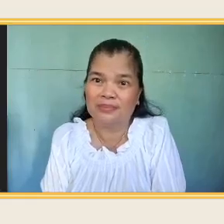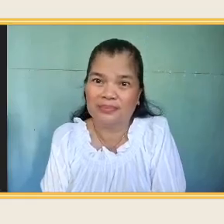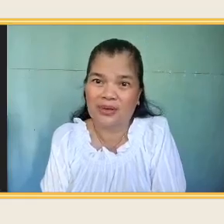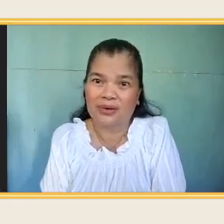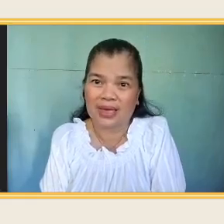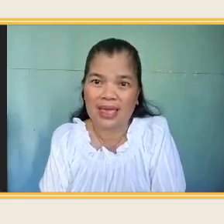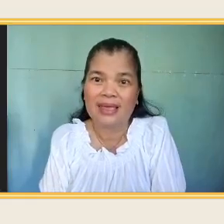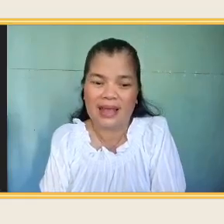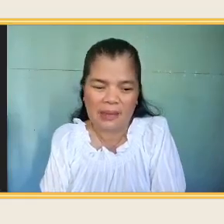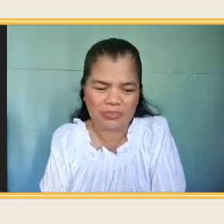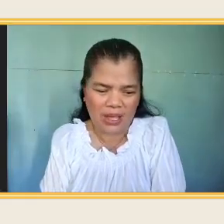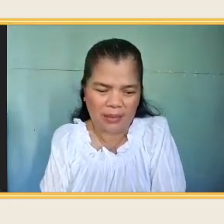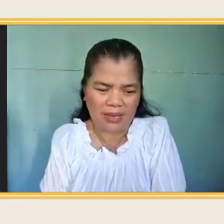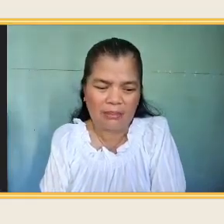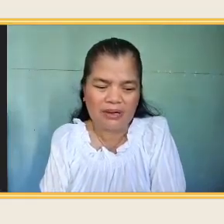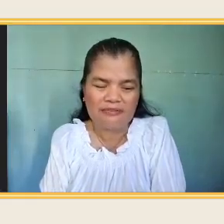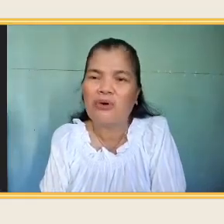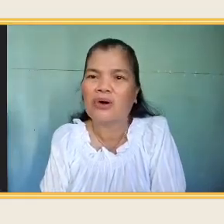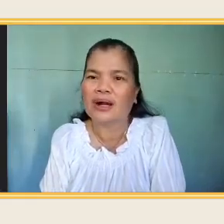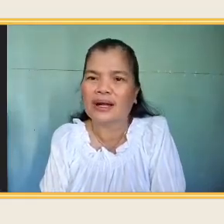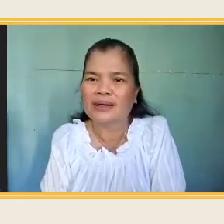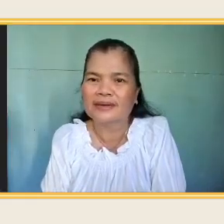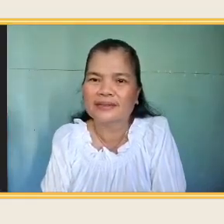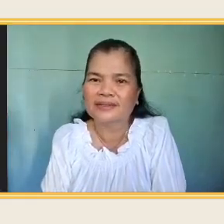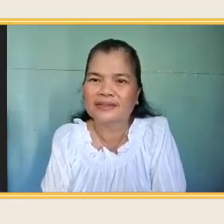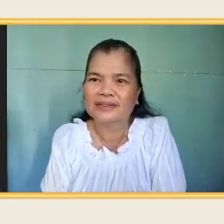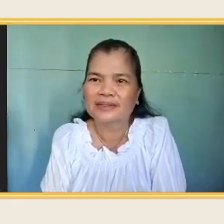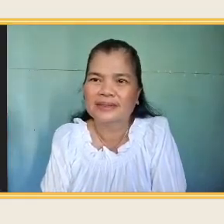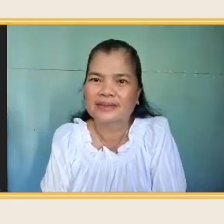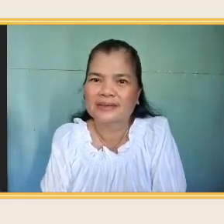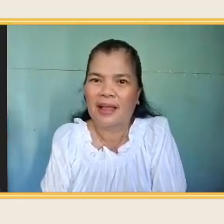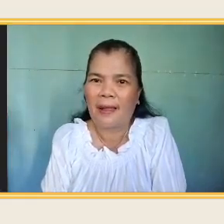laptop. Okay, laptop. Number 4.